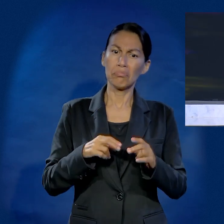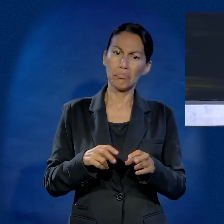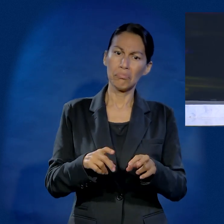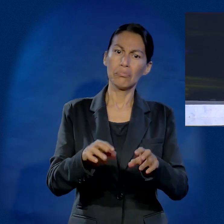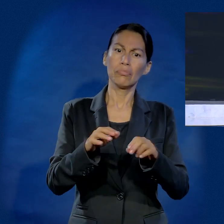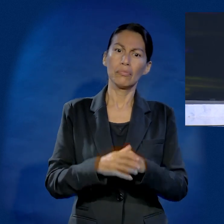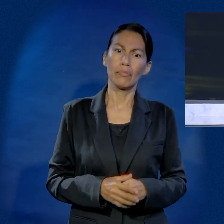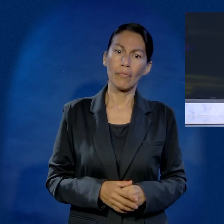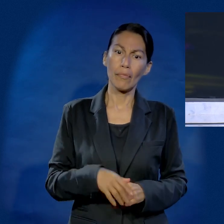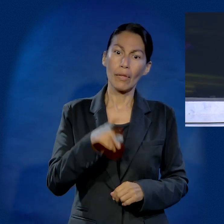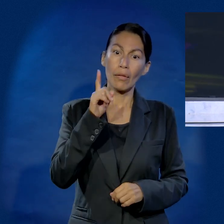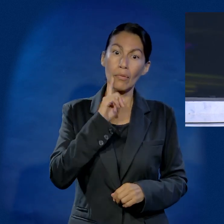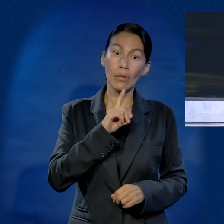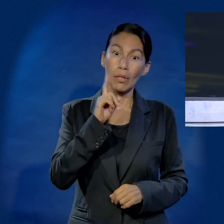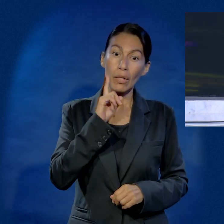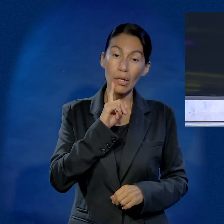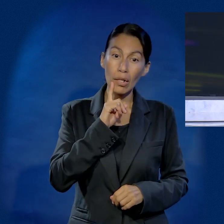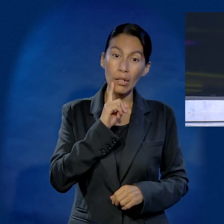La muchacha